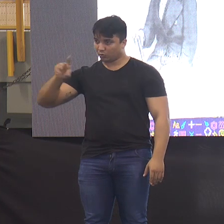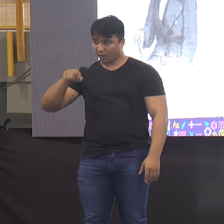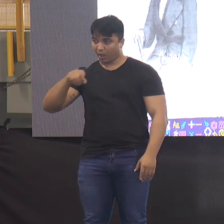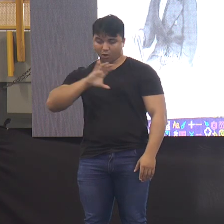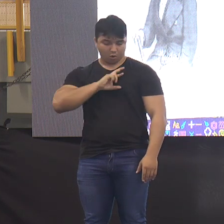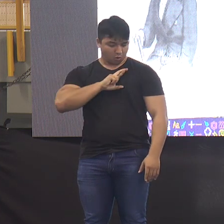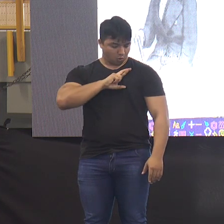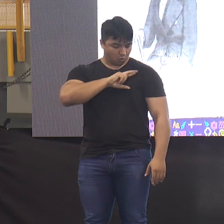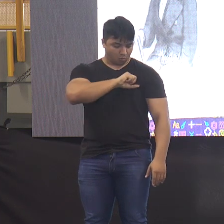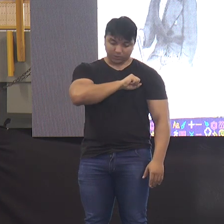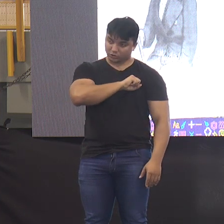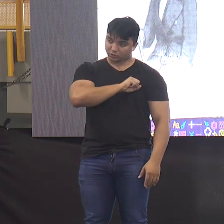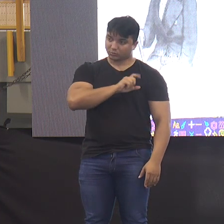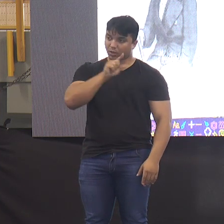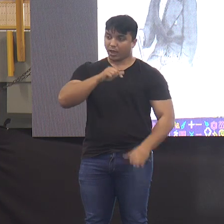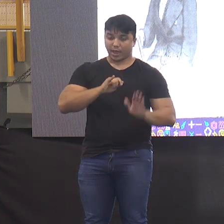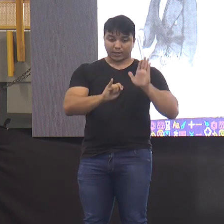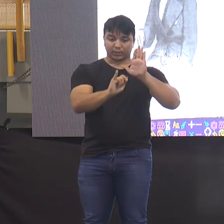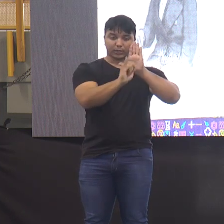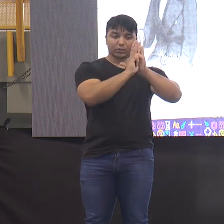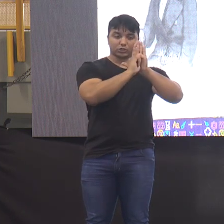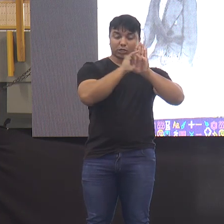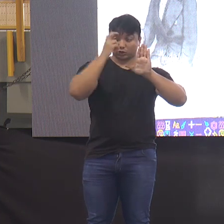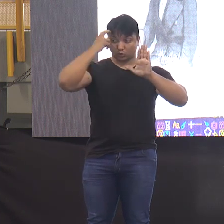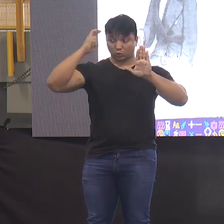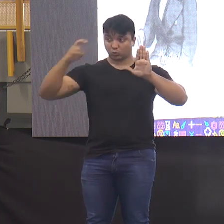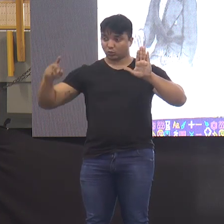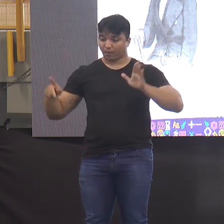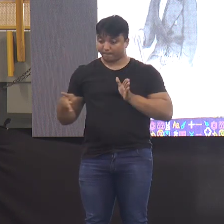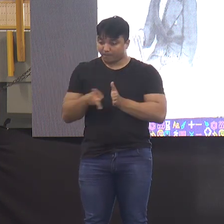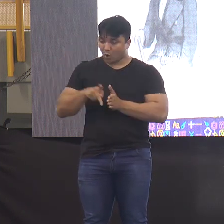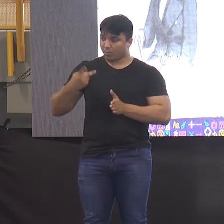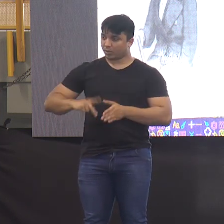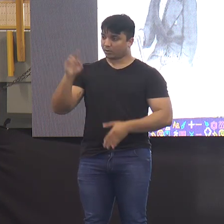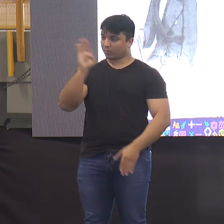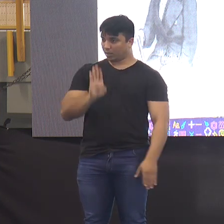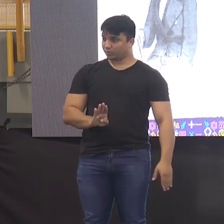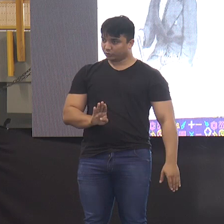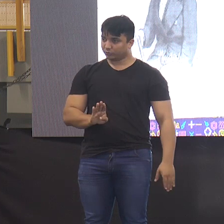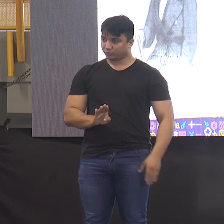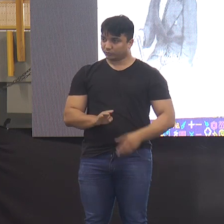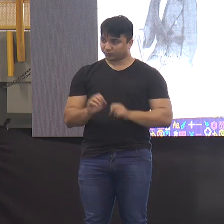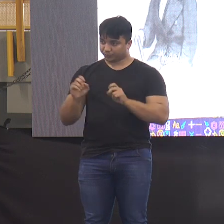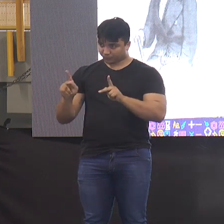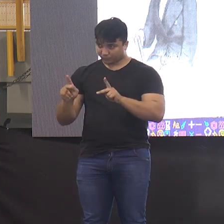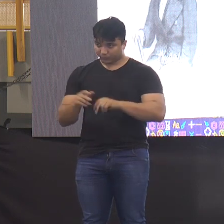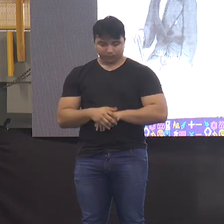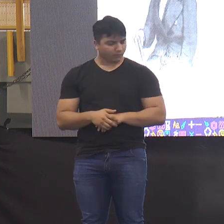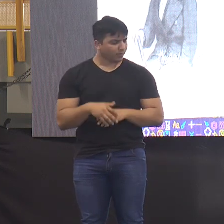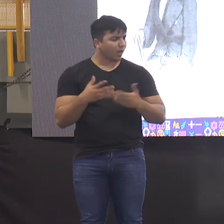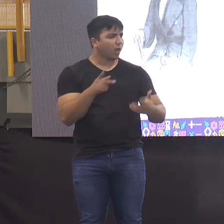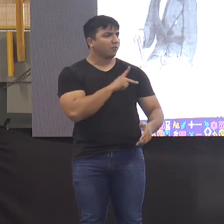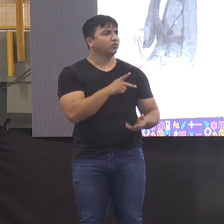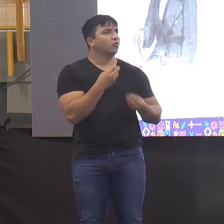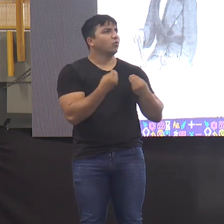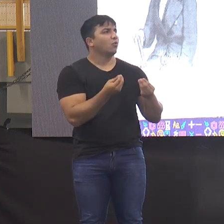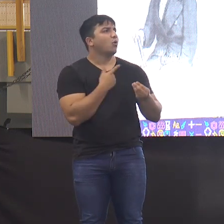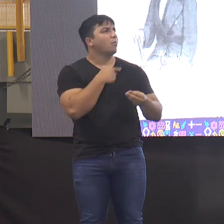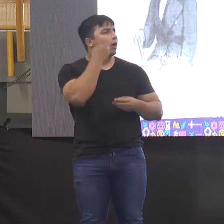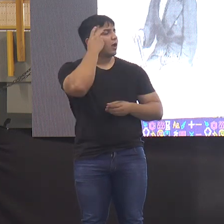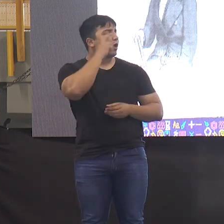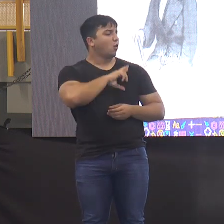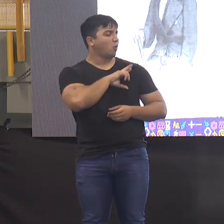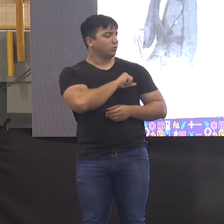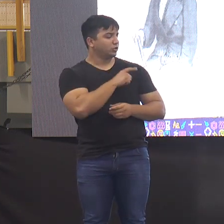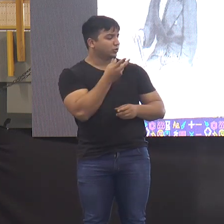Criar uma identidade cultural própria. Professor, como é que o romantismo